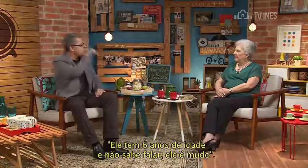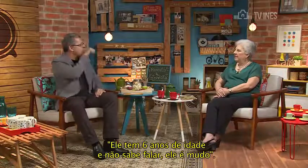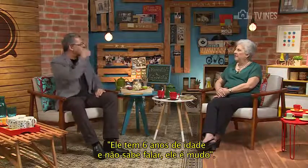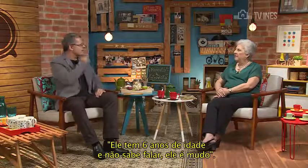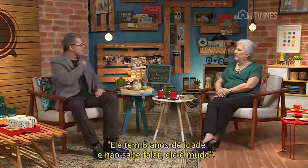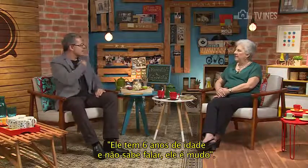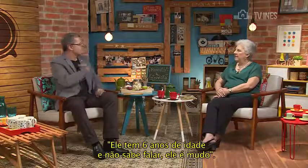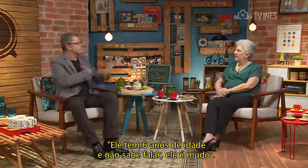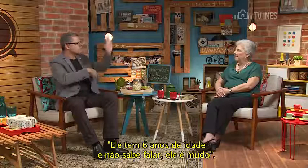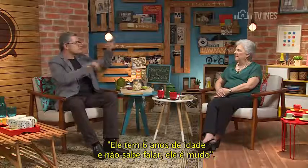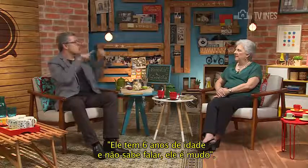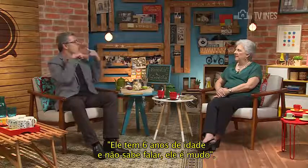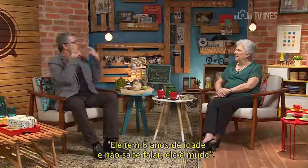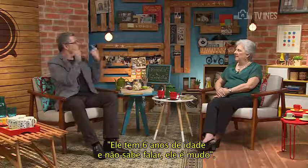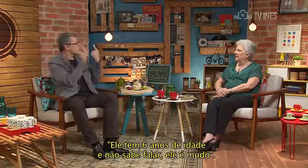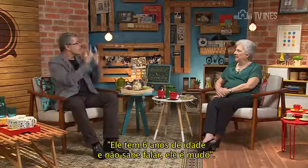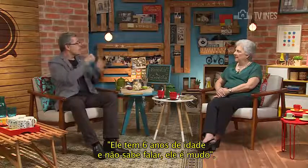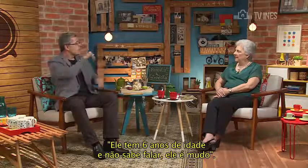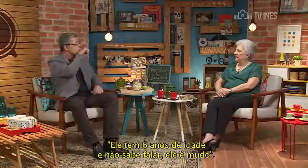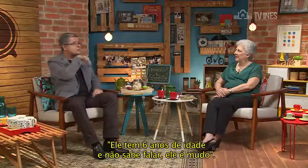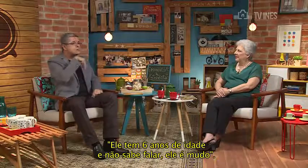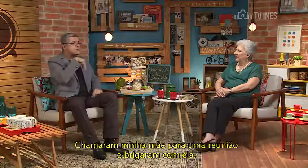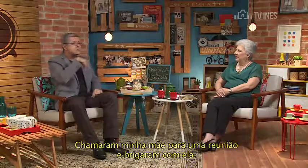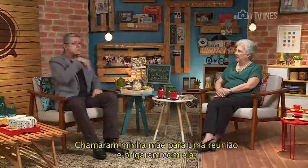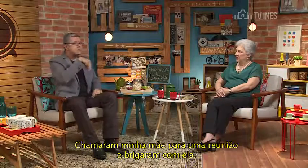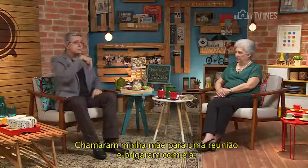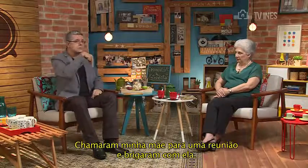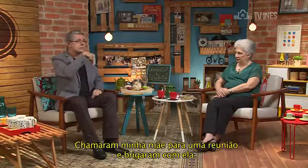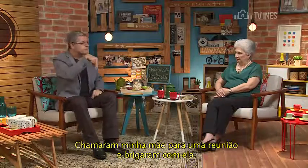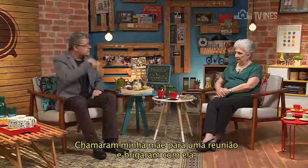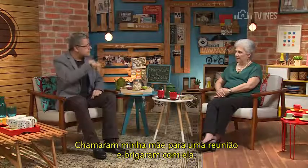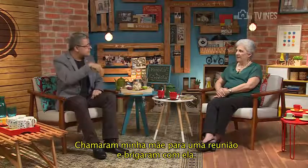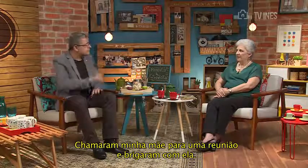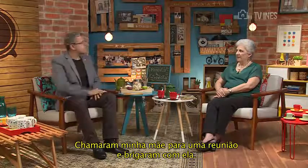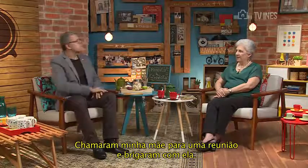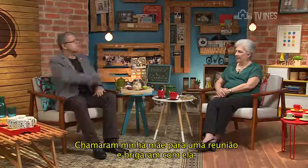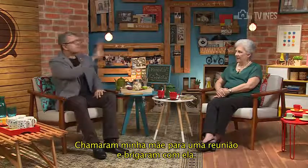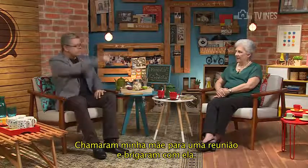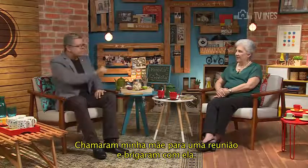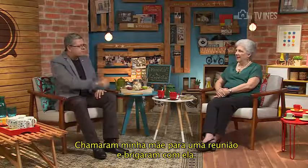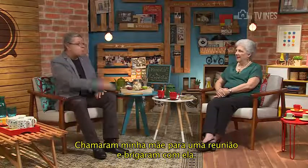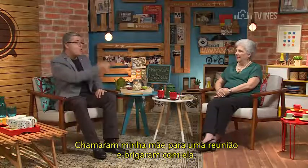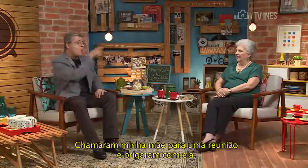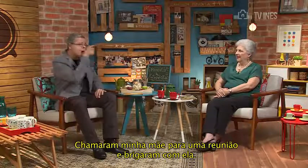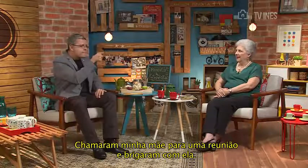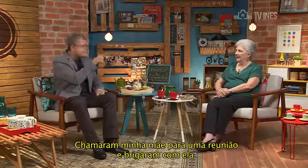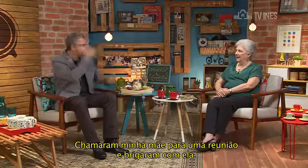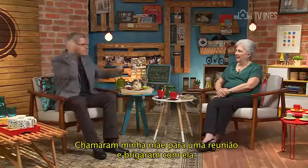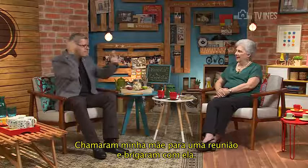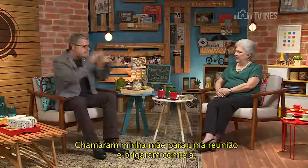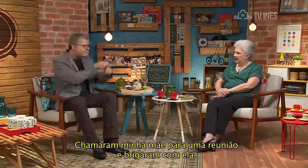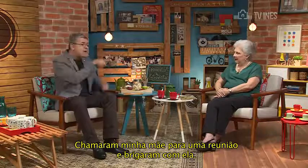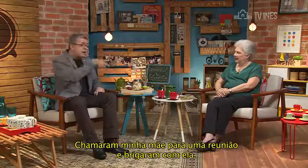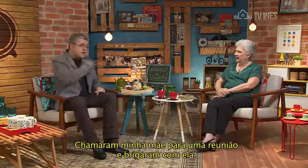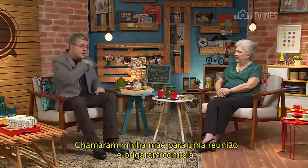Ele tem 6 anos De idade E não sabe falar Ele é mudo Chamaram minha mãe Para uma reunião E brigaram com ela